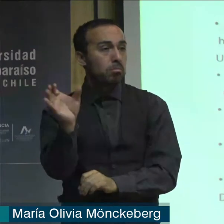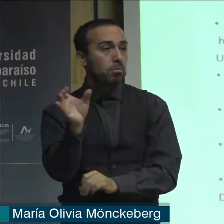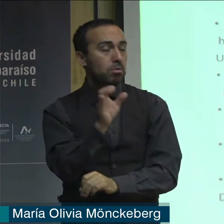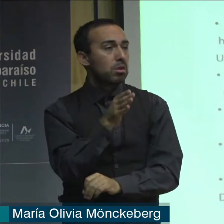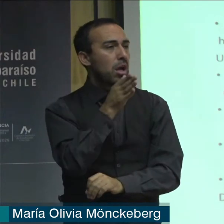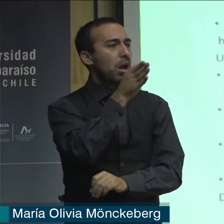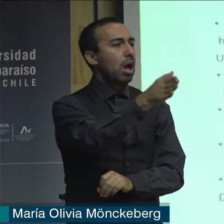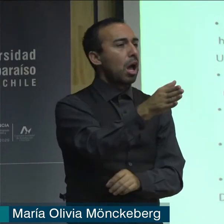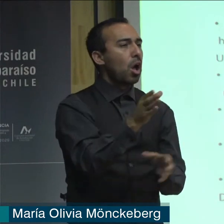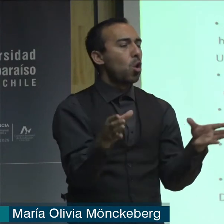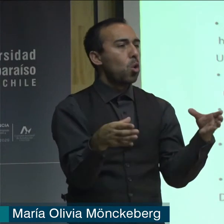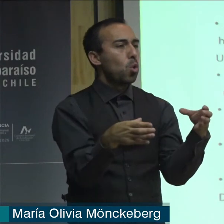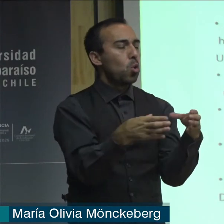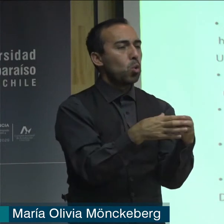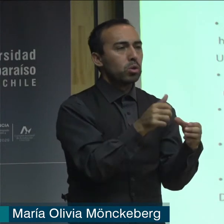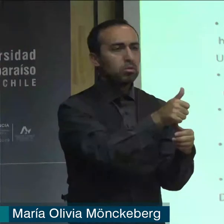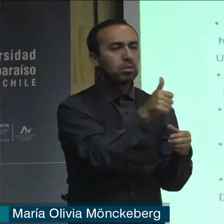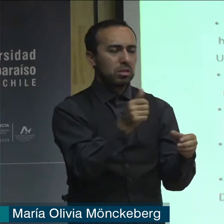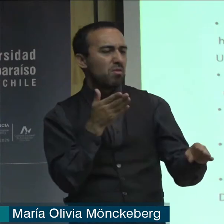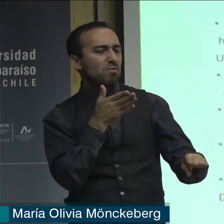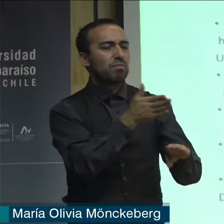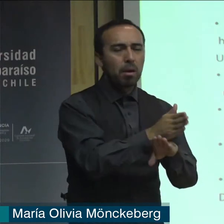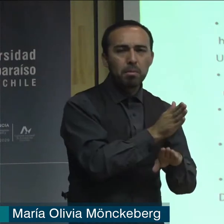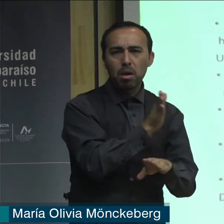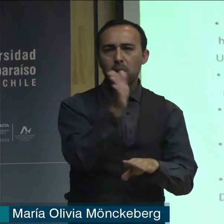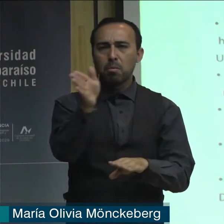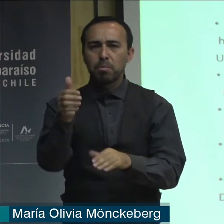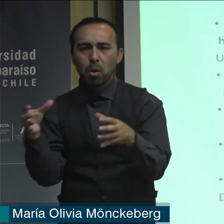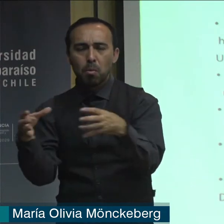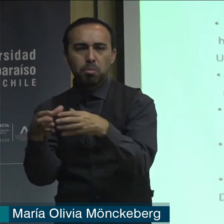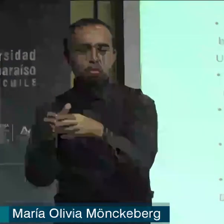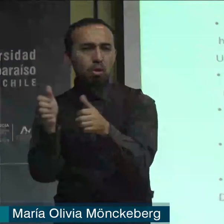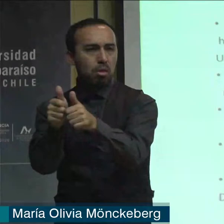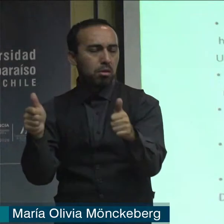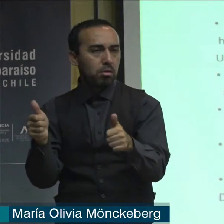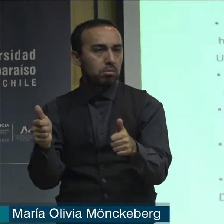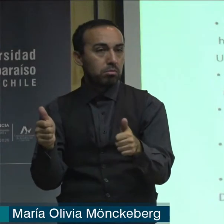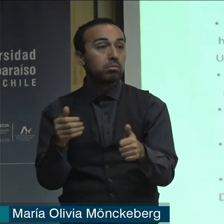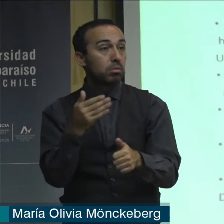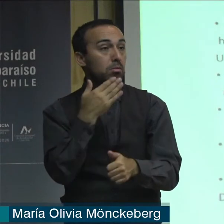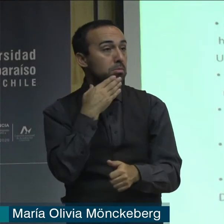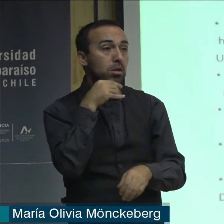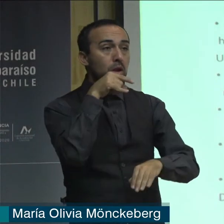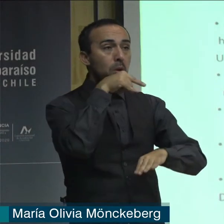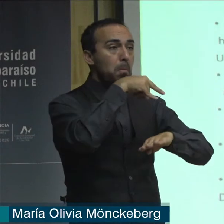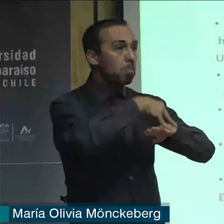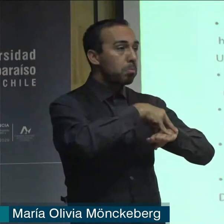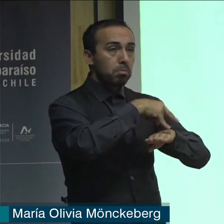vamos a la junta directiva y va para allá entonces después también eso le pasa a los parlamentarios